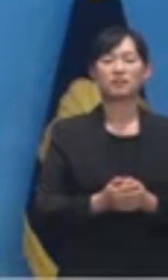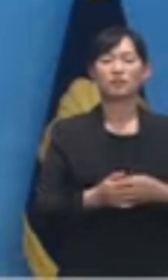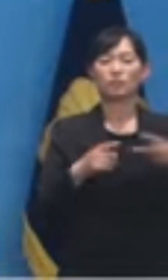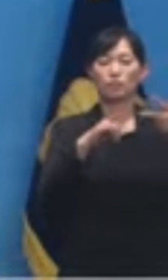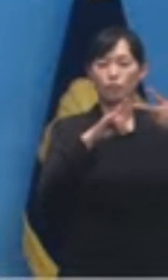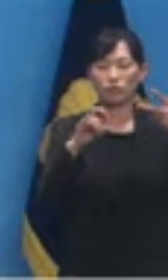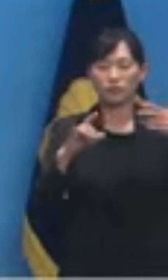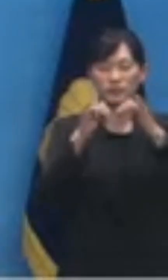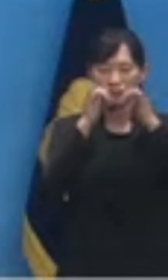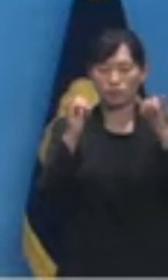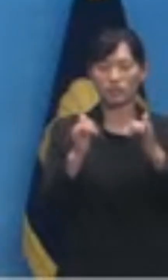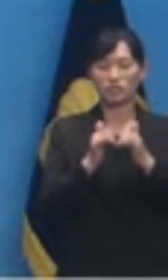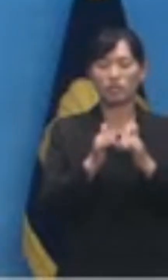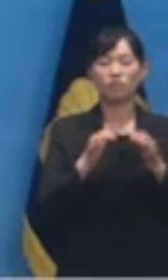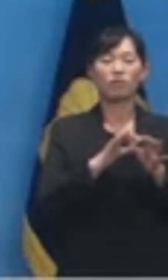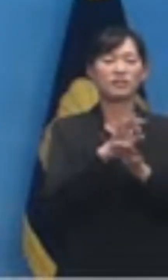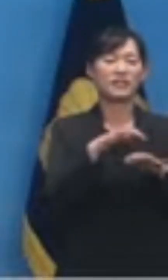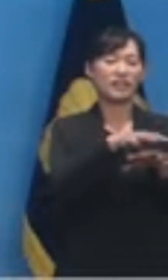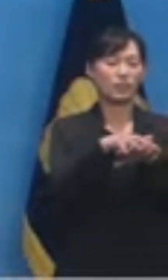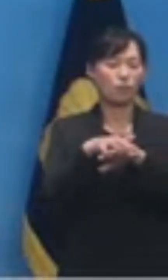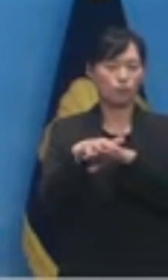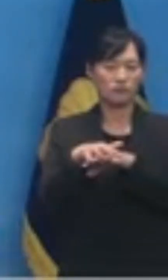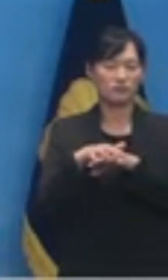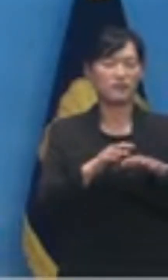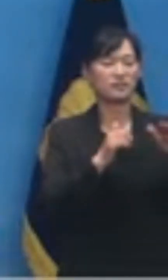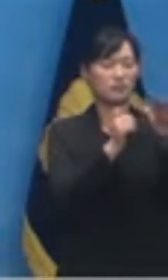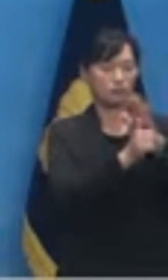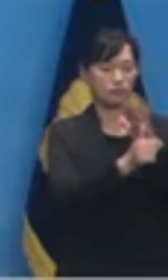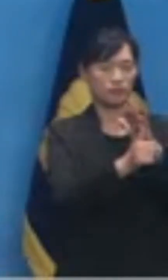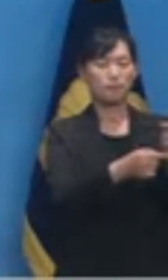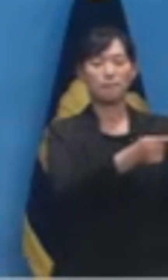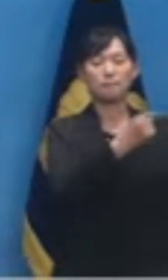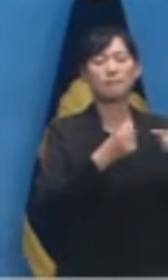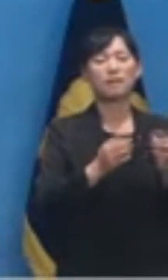동대문구 사회적 경제 네트워크 대표 최근영 대표님입니다.